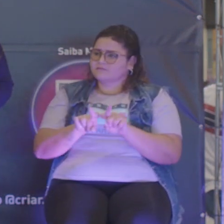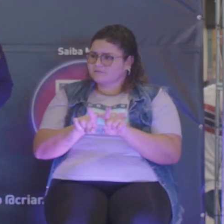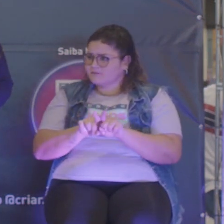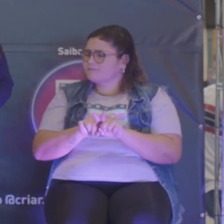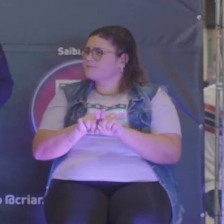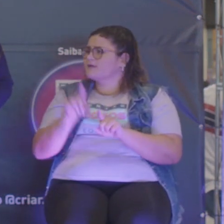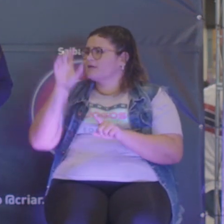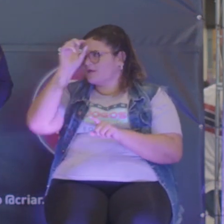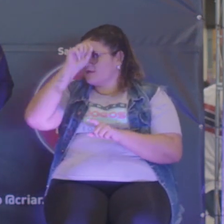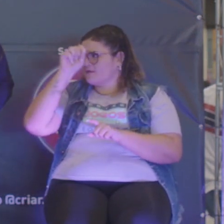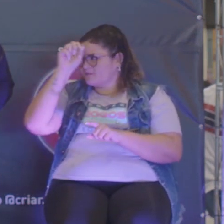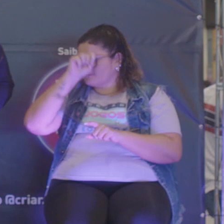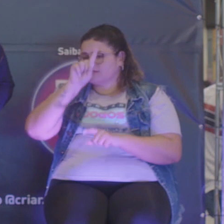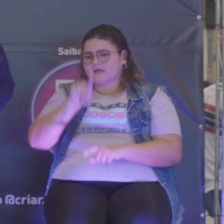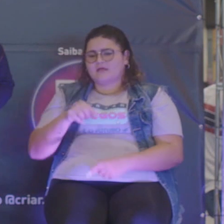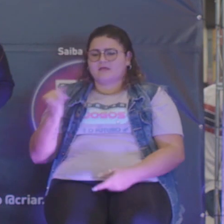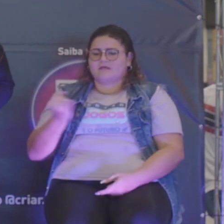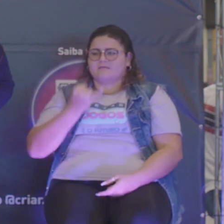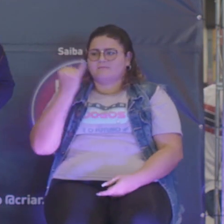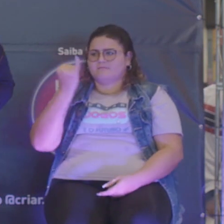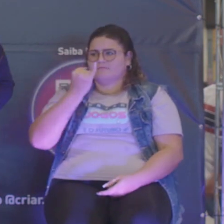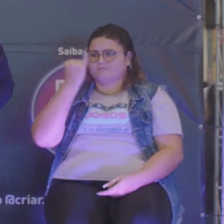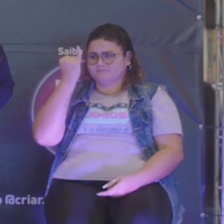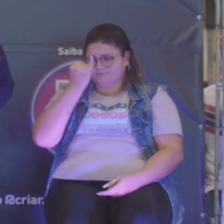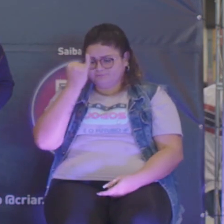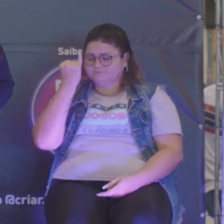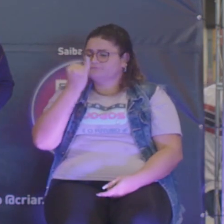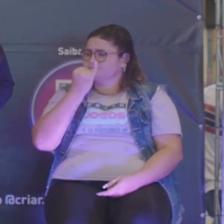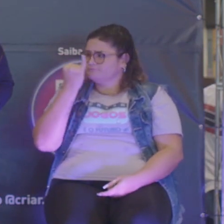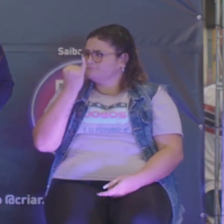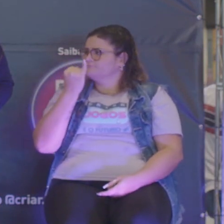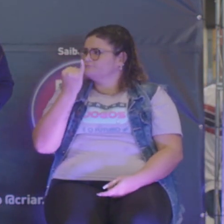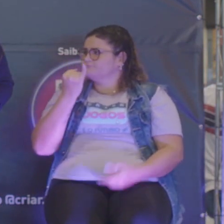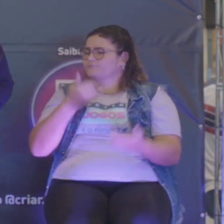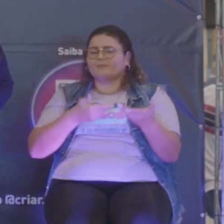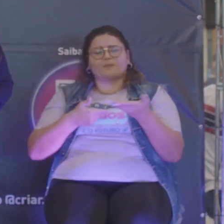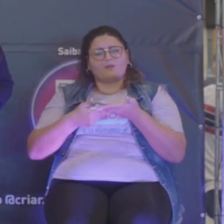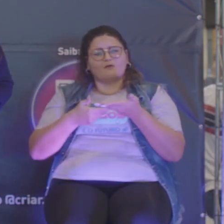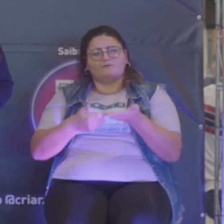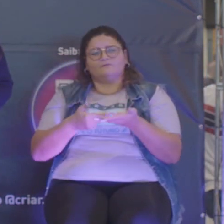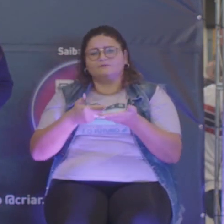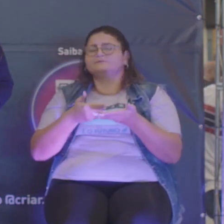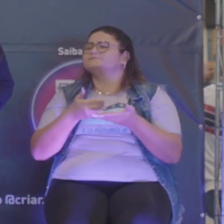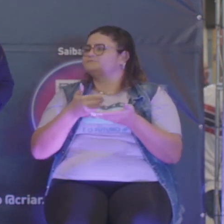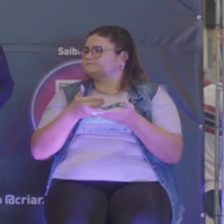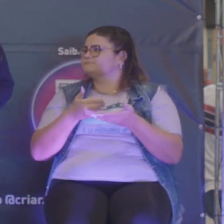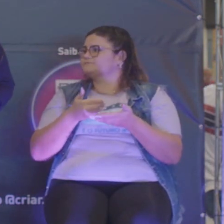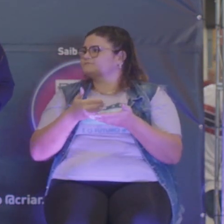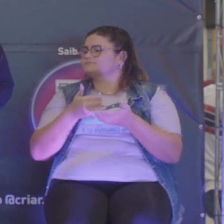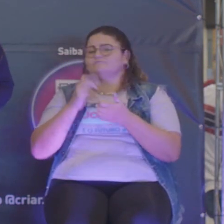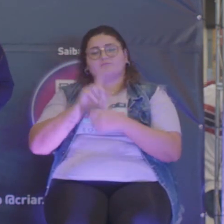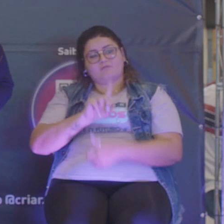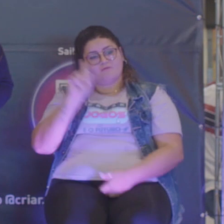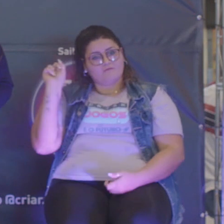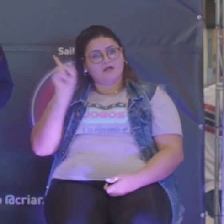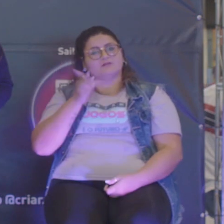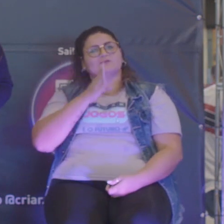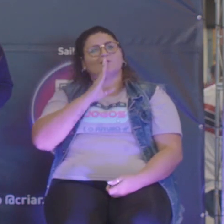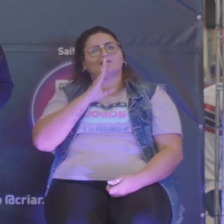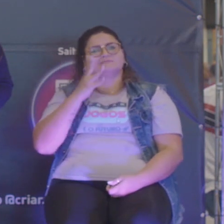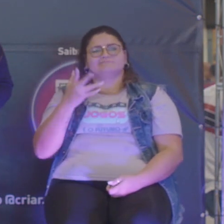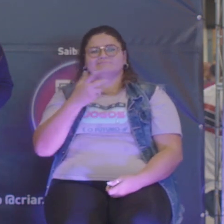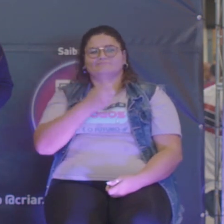aprender robótica, então é muito importante. Quem quiser também, já fica o convite aqui pela 1000ª vez, a gente vai lá, que é muito bacana conhecer logo